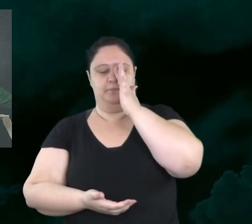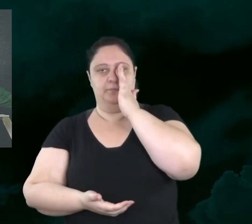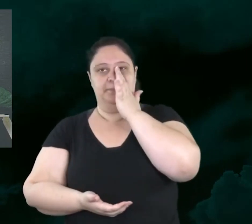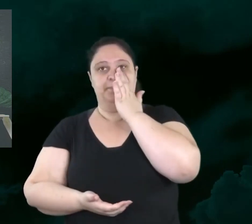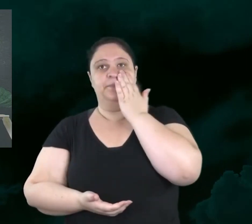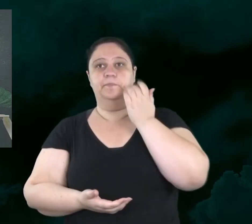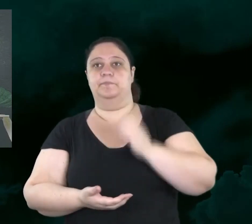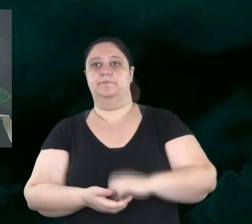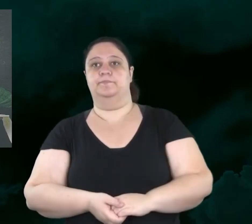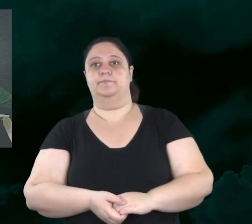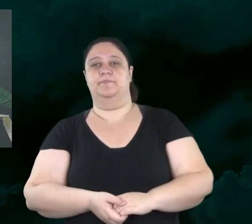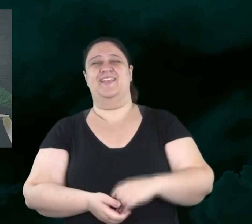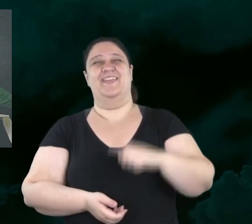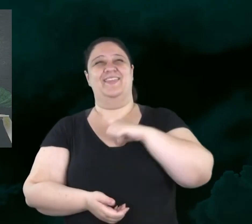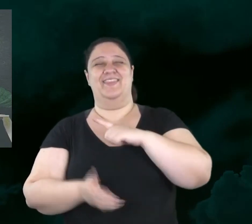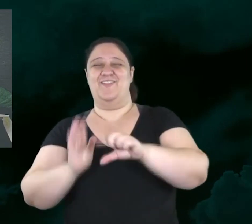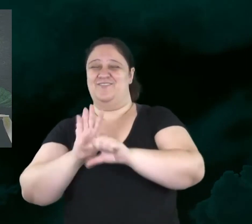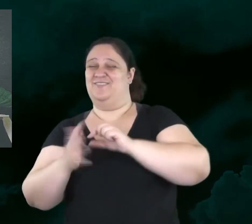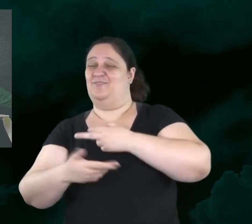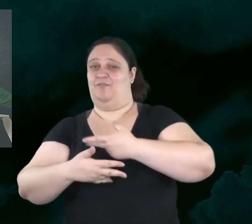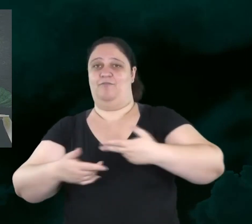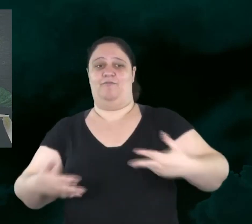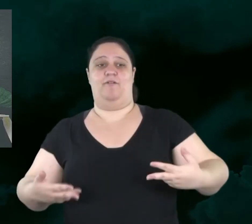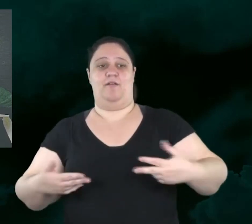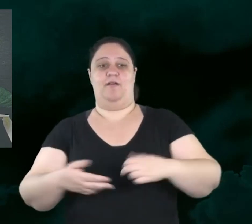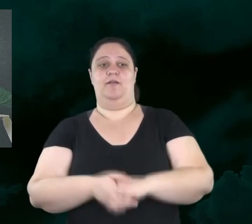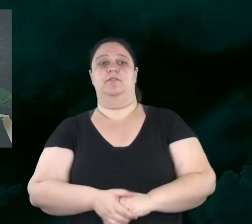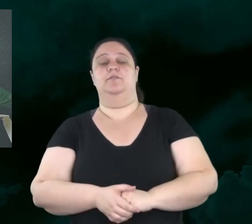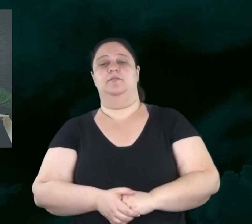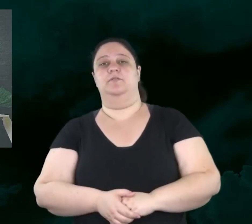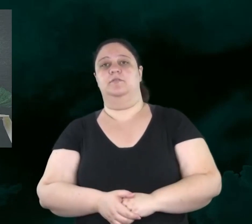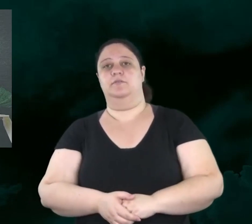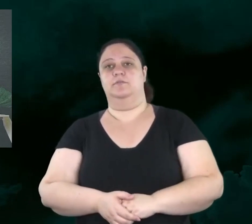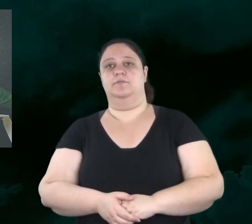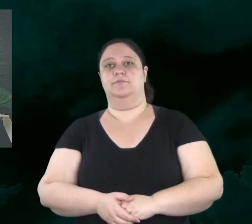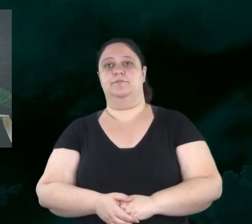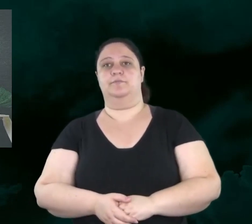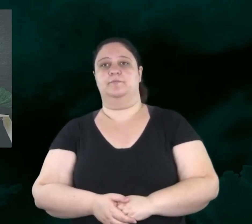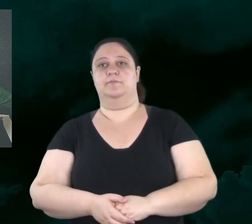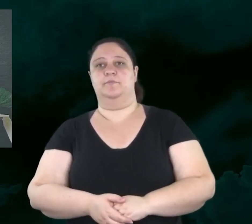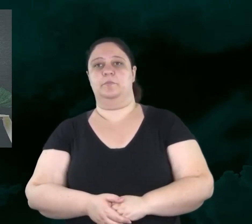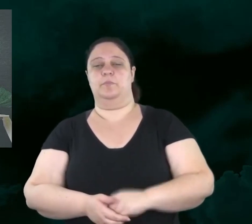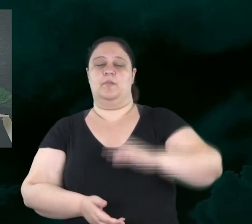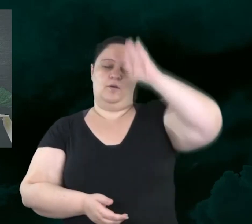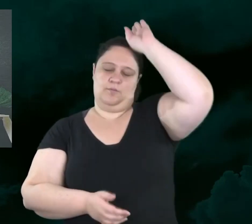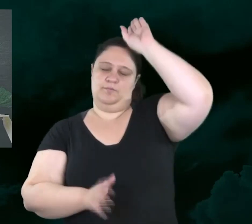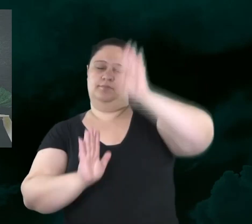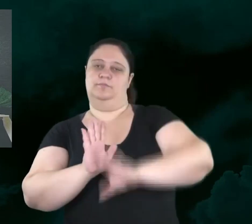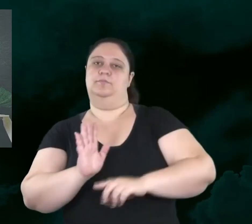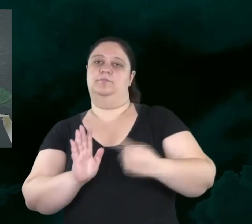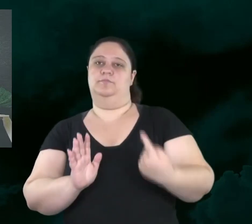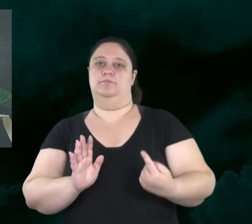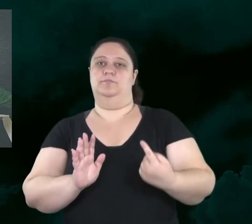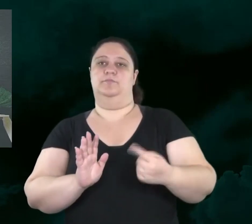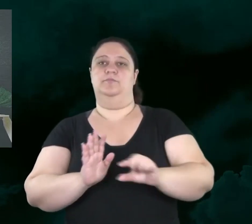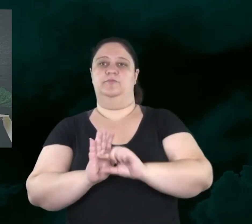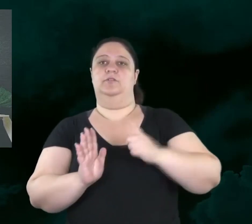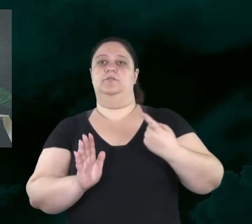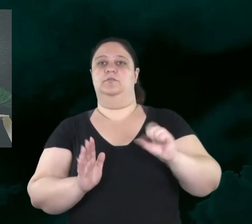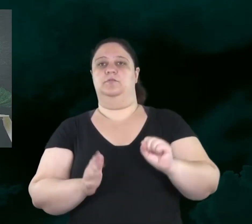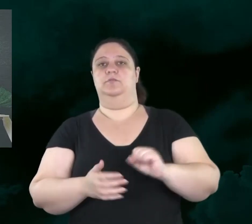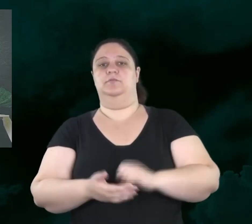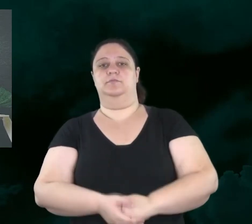Bom, eu tenho muitos versículos para ler, eu espero que vocês me acompanhem. Romanos capítulo 1, versículo 18.